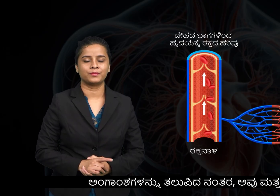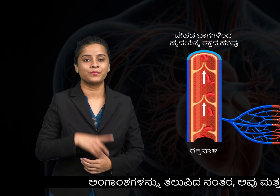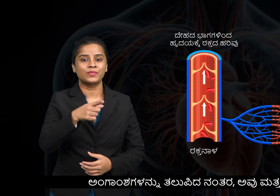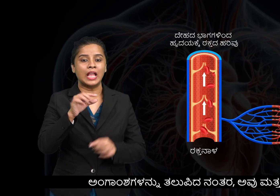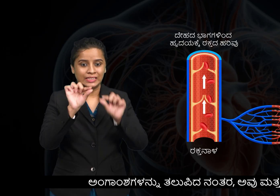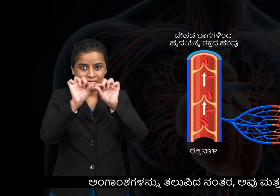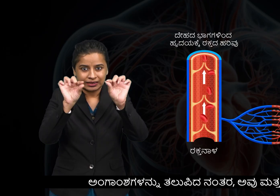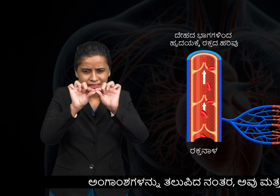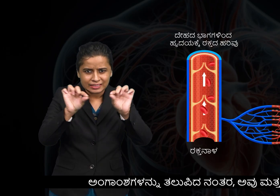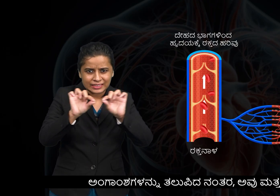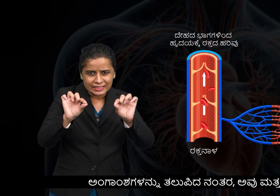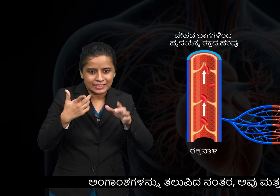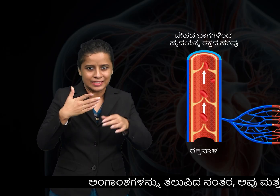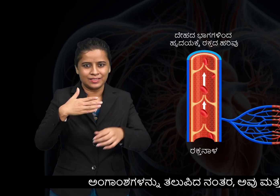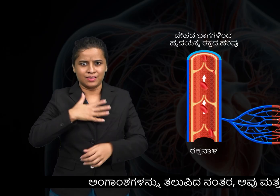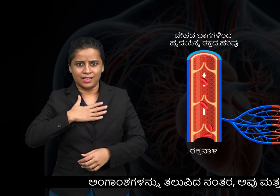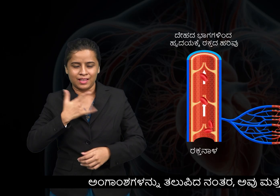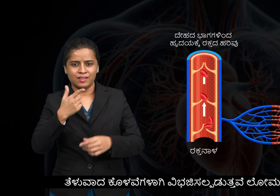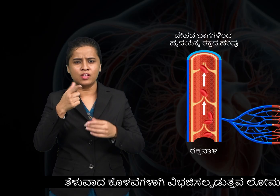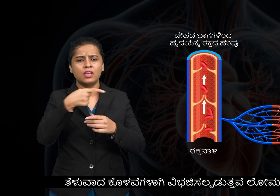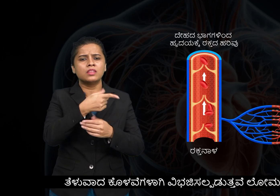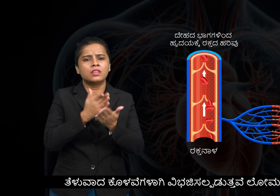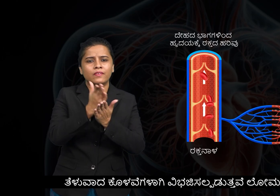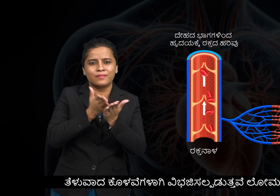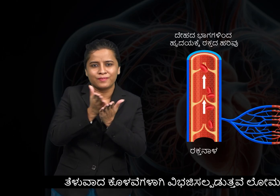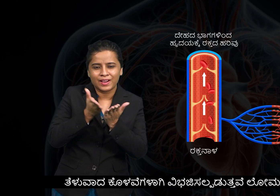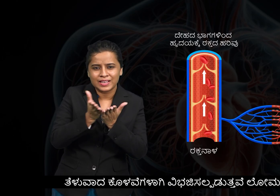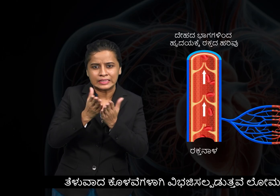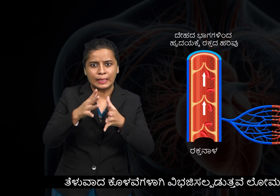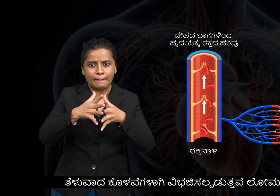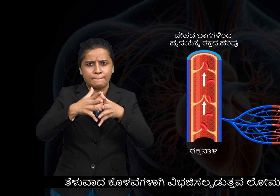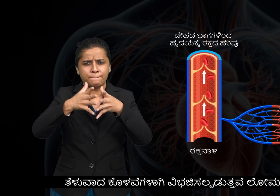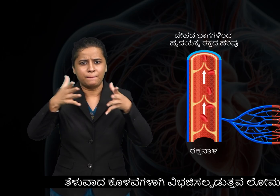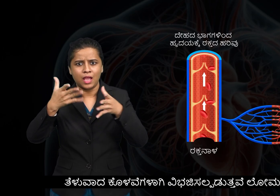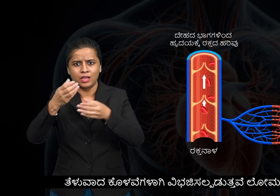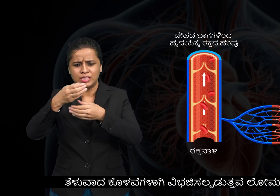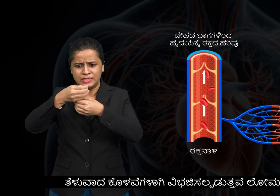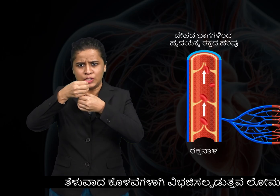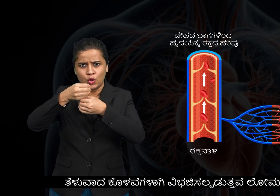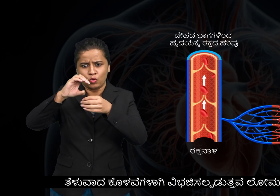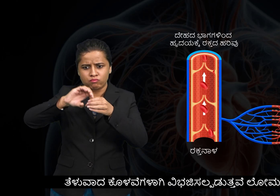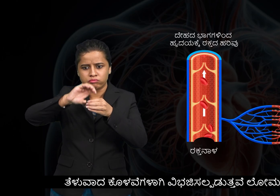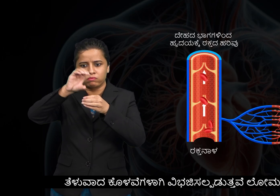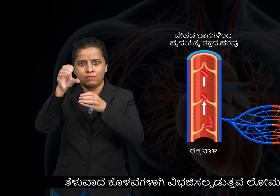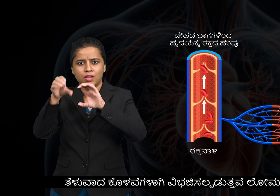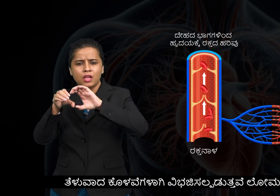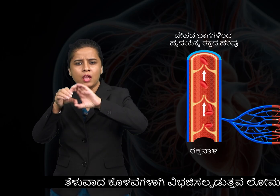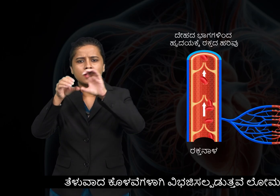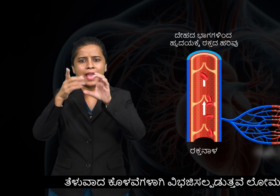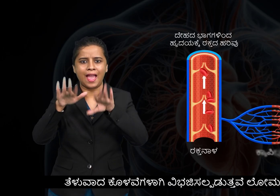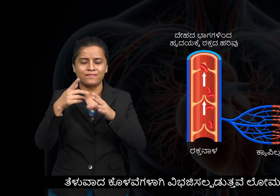ಅಂಗಾಂಶಗಳನ್ನು ತಲುಪಿದ ನಂತರ ಅವು ಮತ್ತಷ್ಟು ತೆಳುವಾದ ಕೊಳವೆಗಳಾಗಿ ವಿಭಜಿಸಲ್ಪಡುತ್ತವೆ.